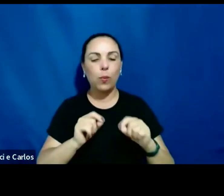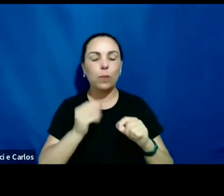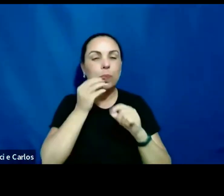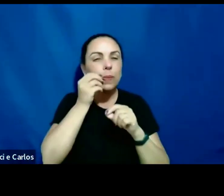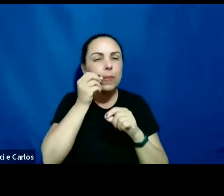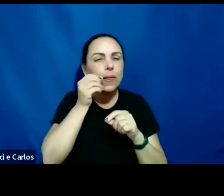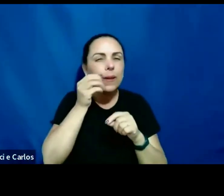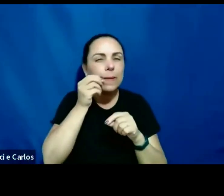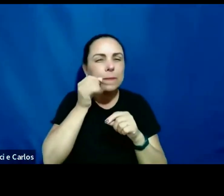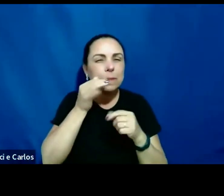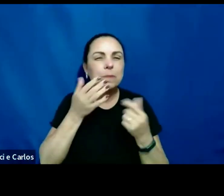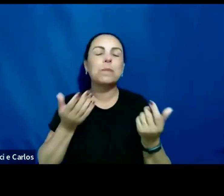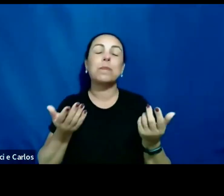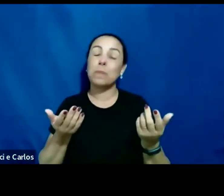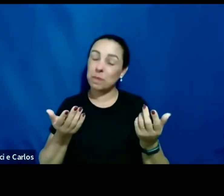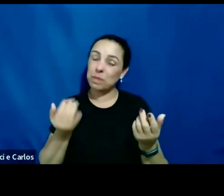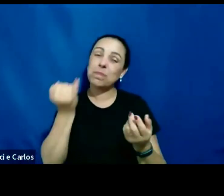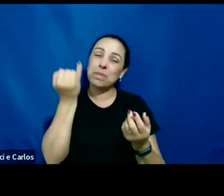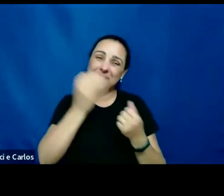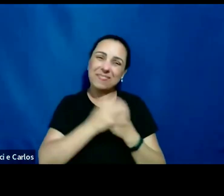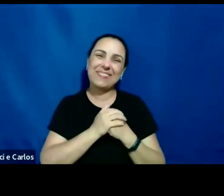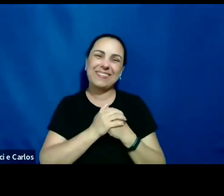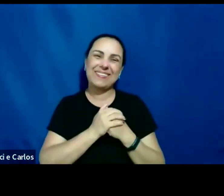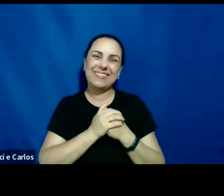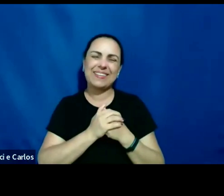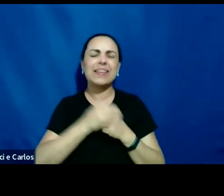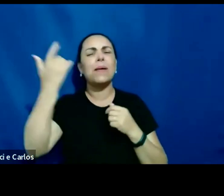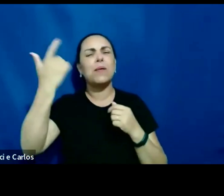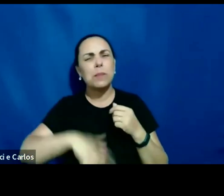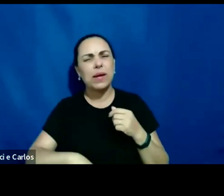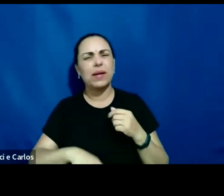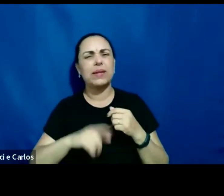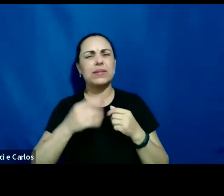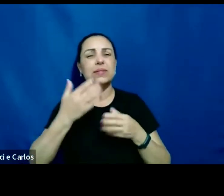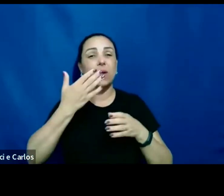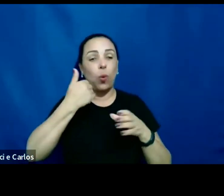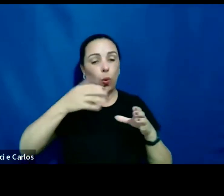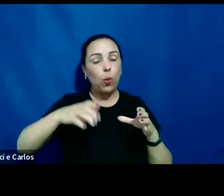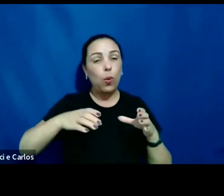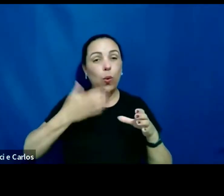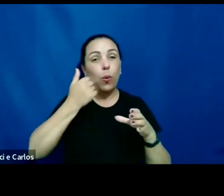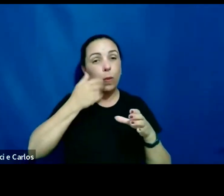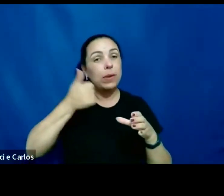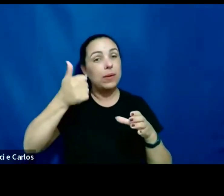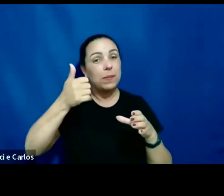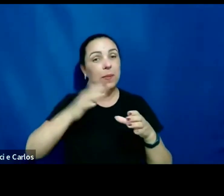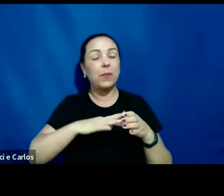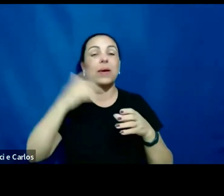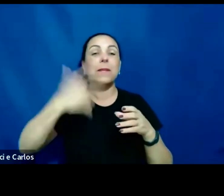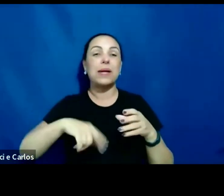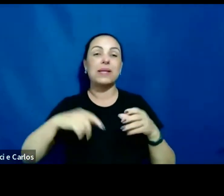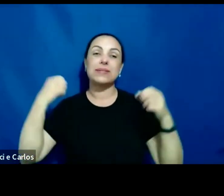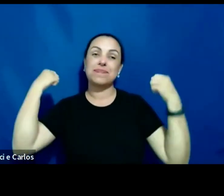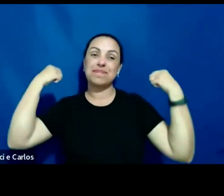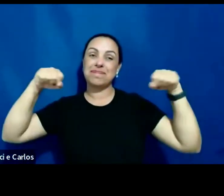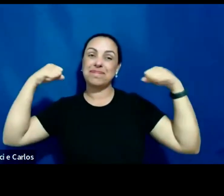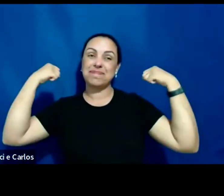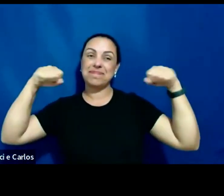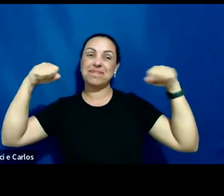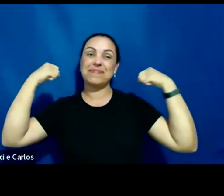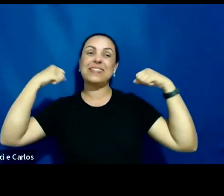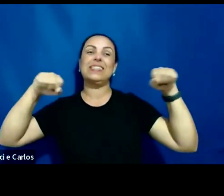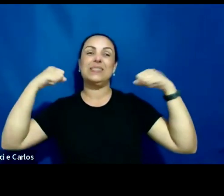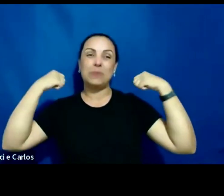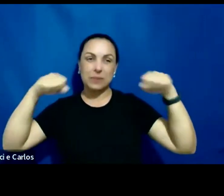física. Somos seres humanos, gente. A gente não foi feito para ficar parado. Por favor. Você está em século